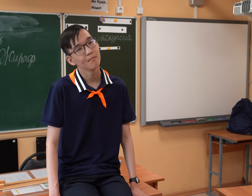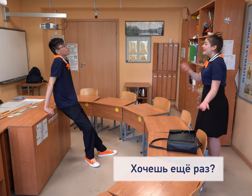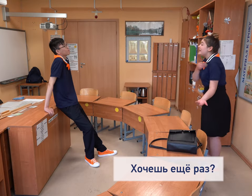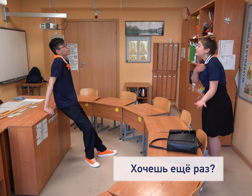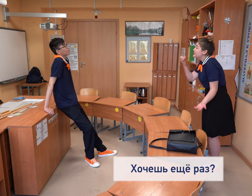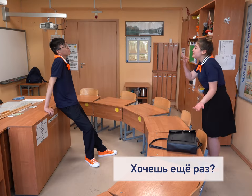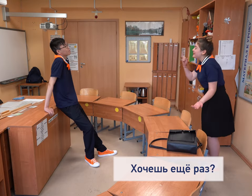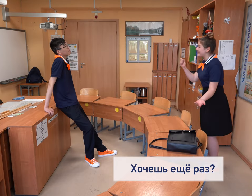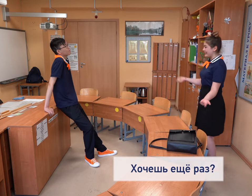Хочешь еще раз?